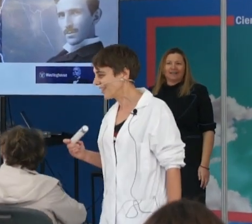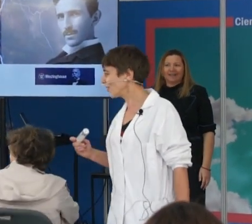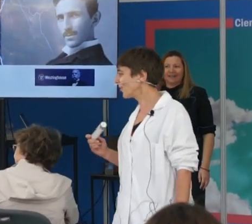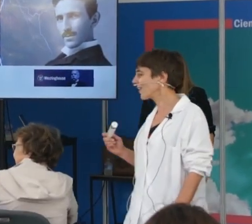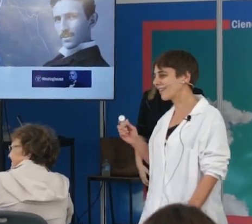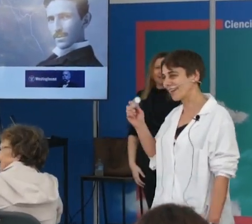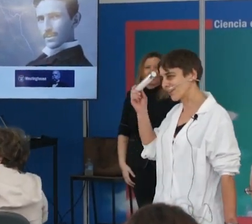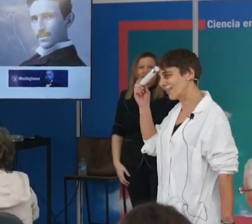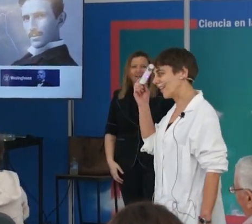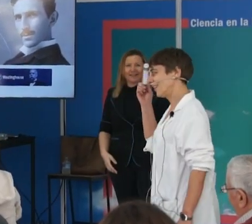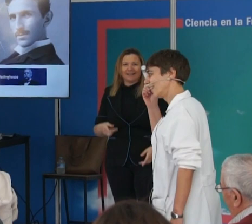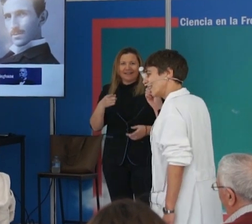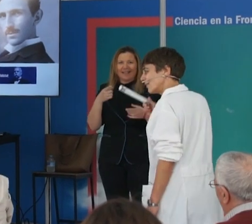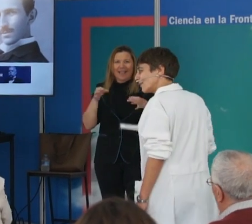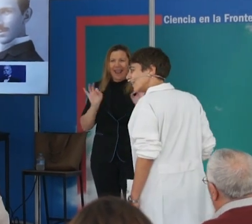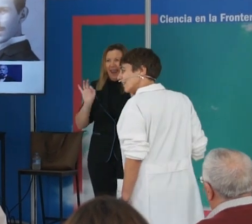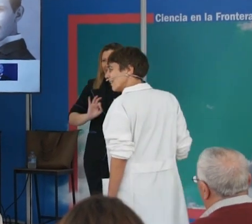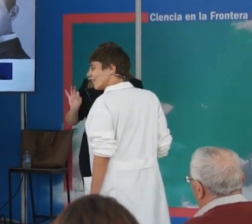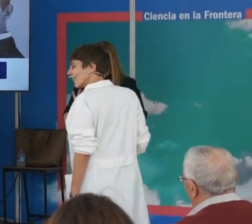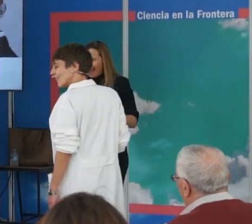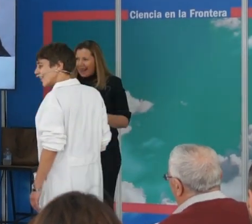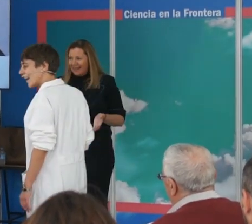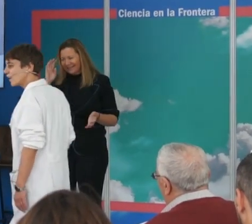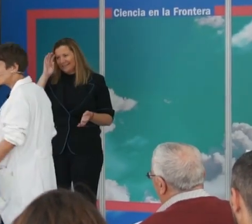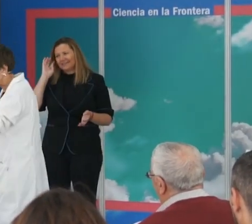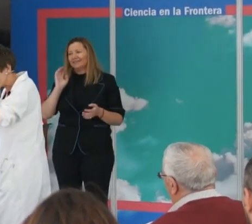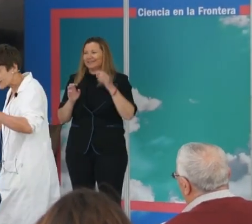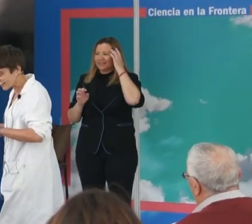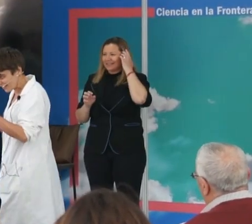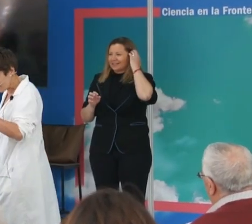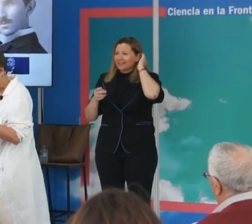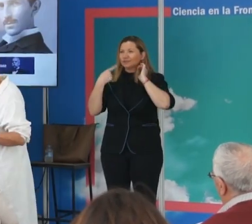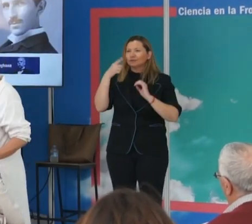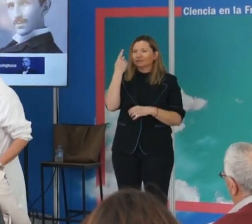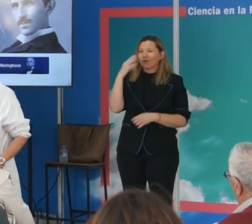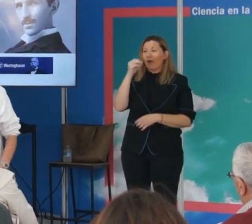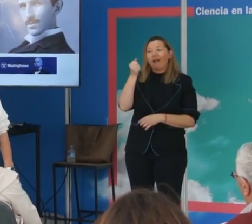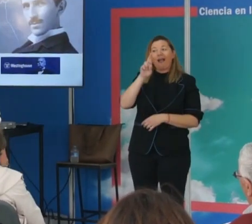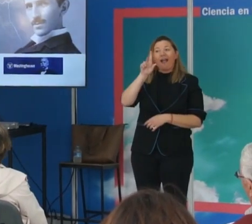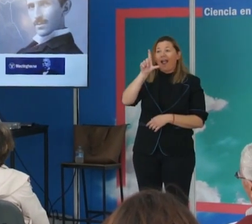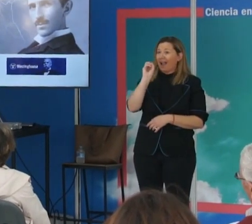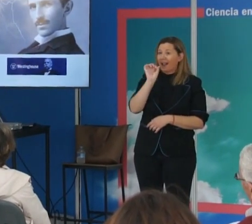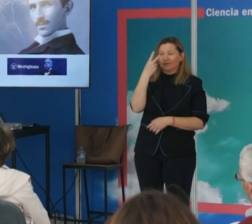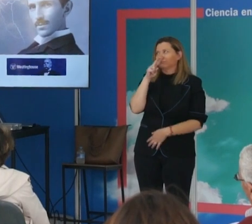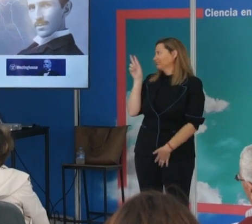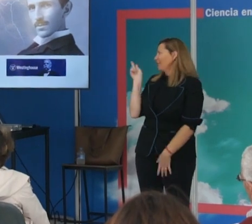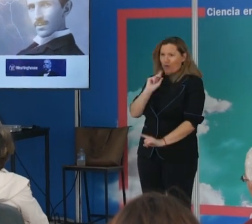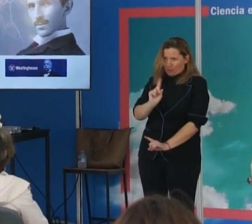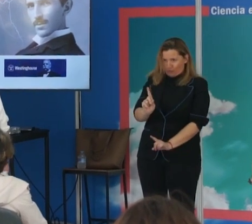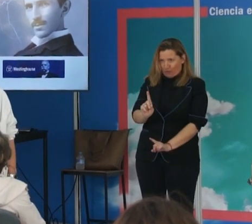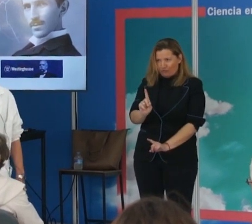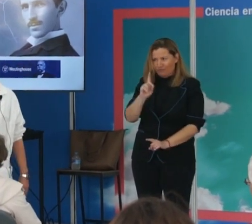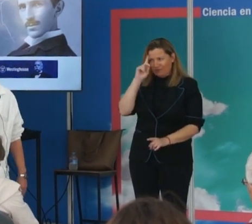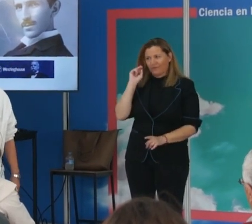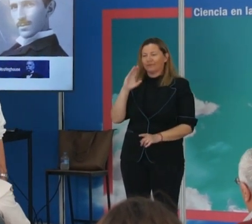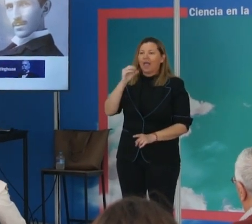Holiday. Conrada está de Holiday. Y Carl, tú no mires para atrás, Carlos, que ahora te toca a ti, perdona.